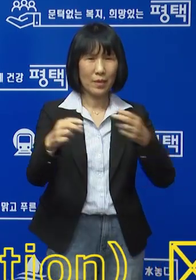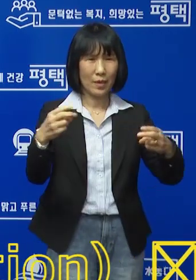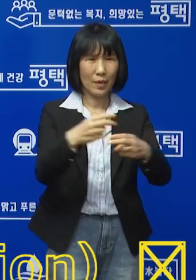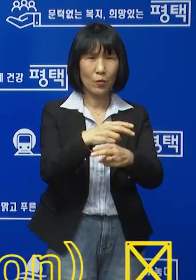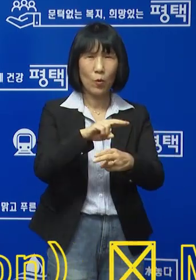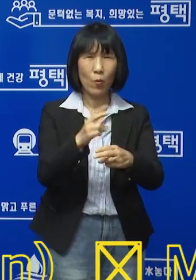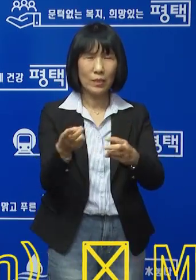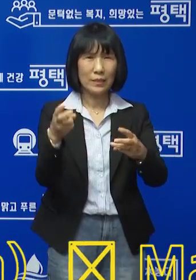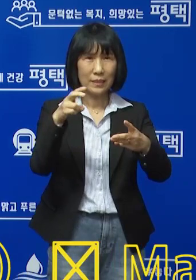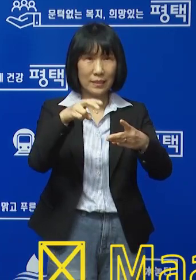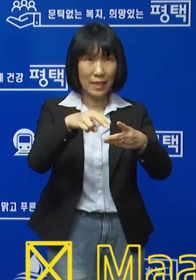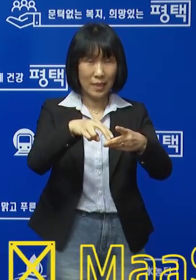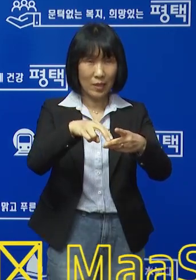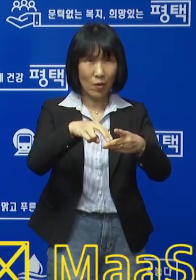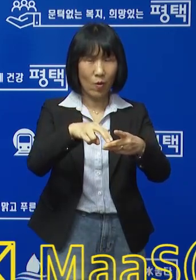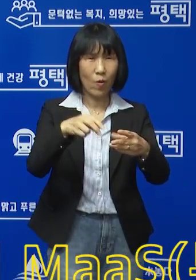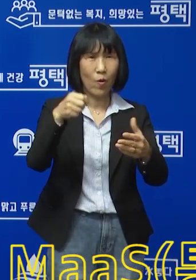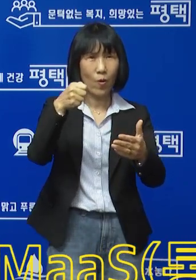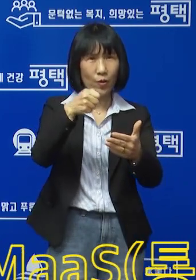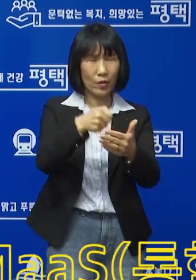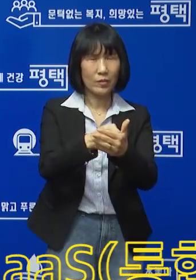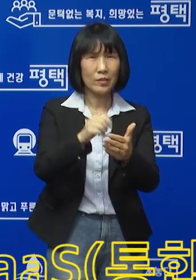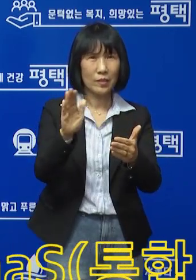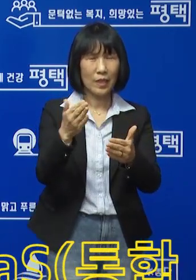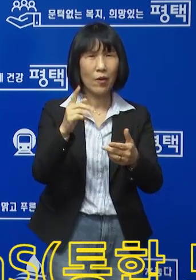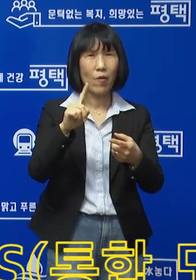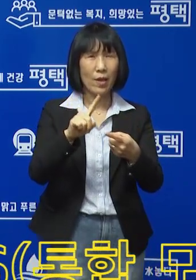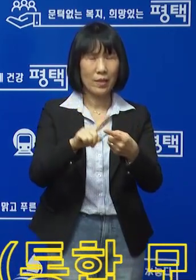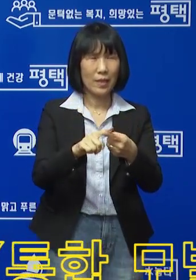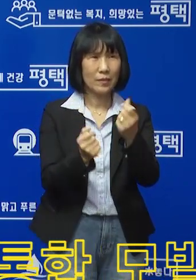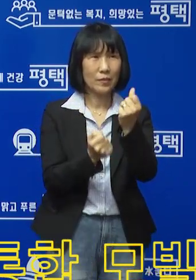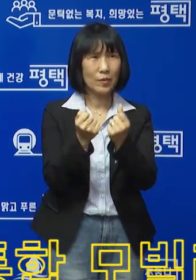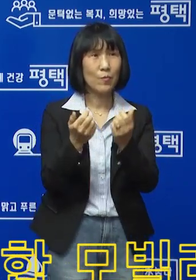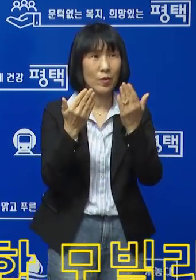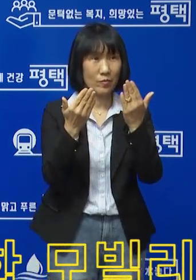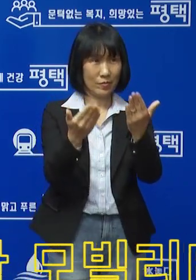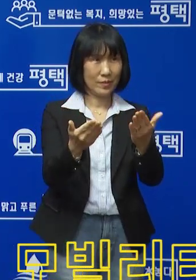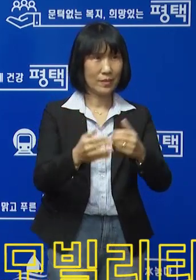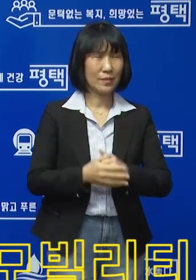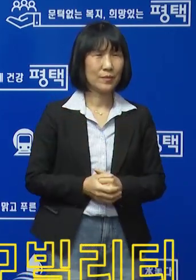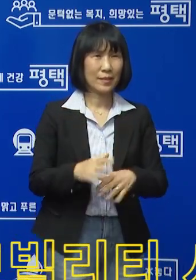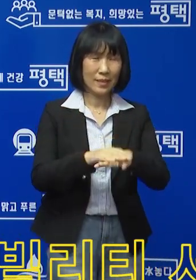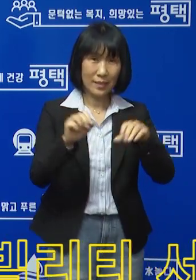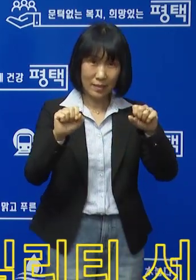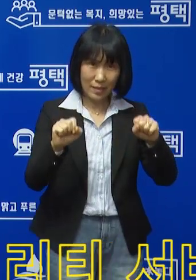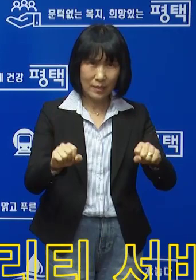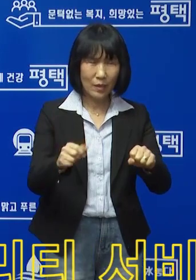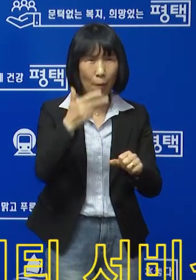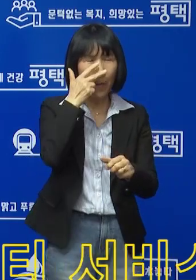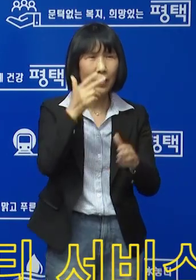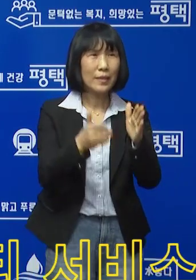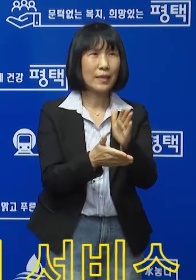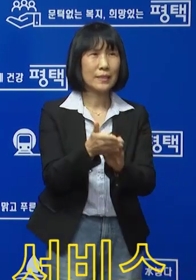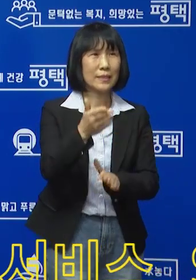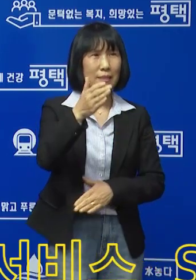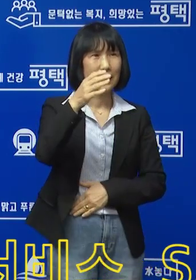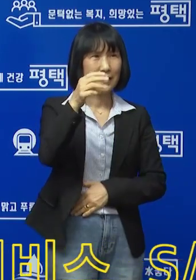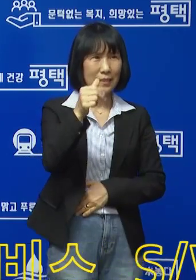브리핑을 시작하겠습니다. 먼저 정장선 평택시장의 브리핑이 있겠습니다. 안녕하십니까. 평택시장 정장선입니다.